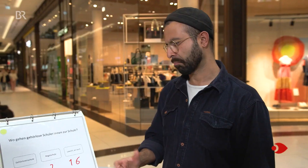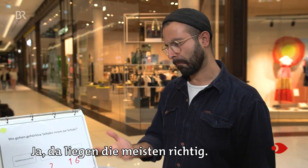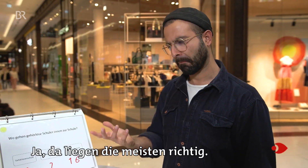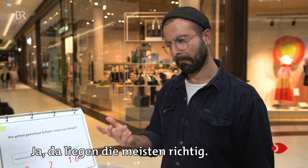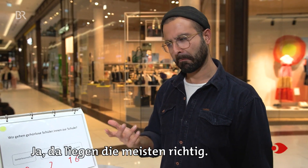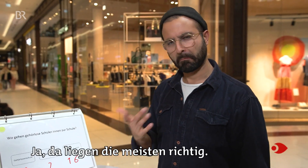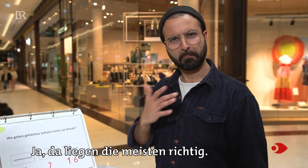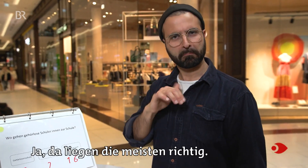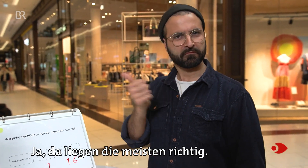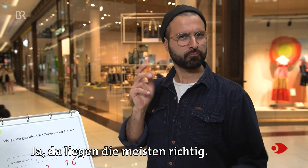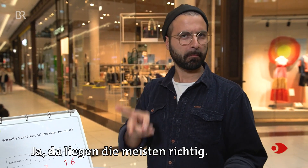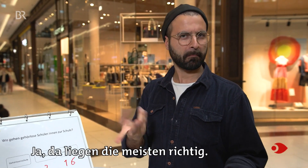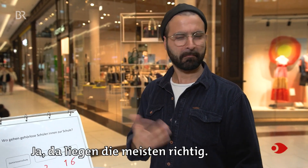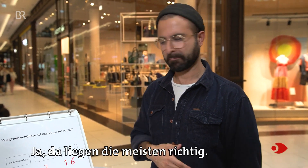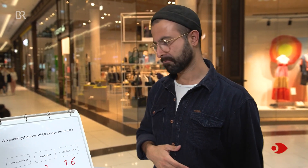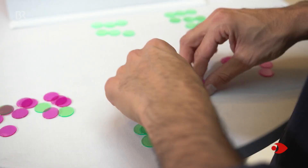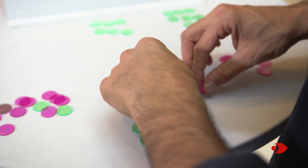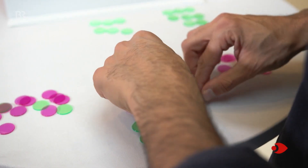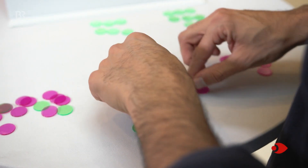Ja, da liegen die meisten richtig.